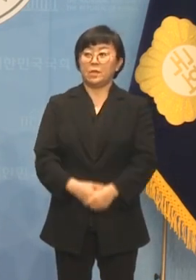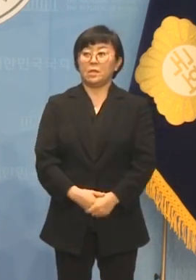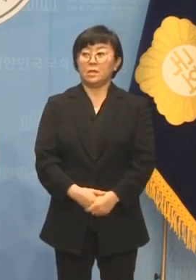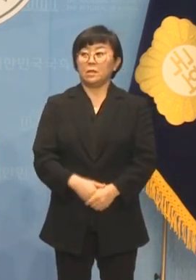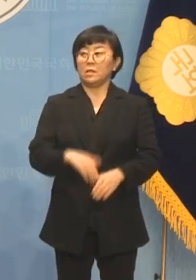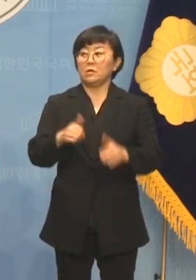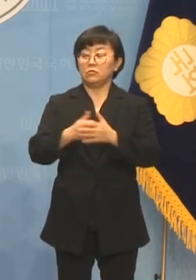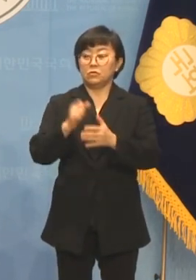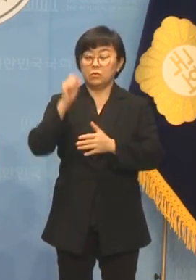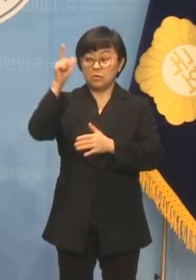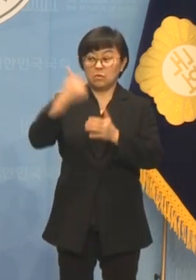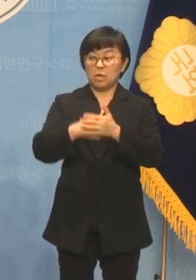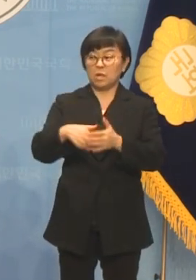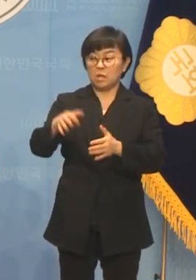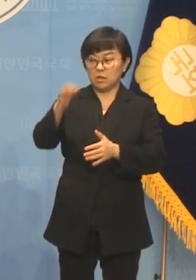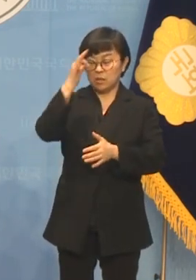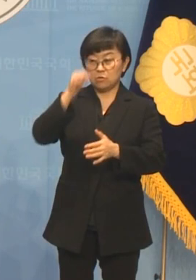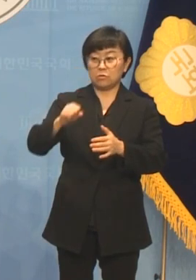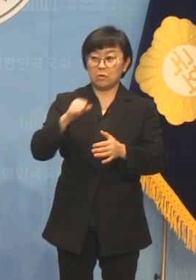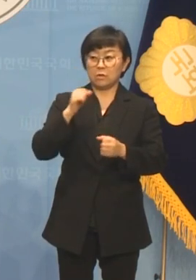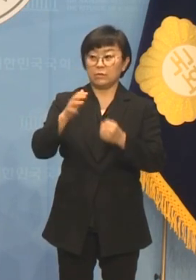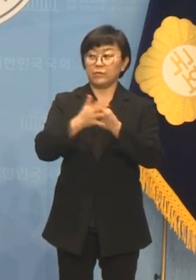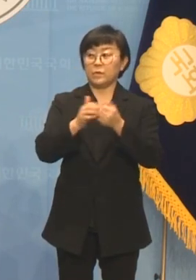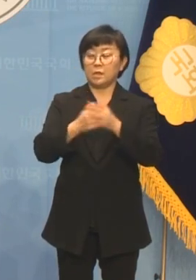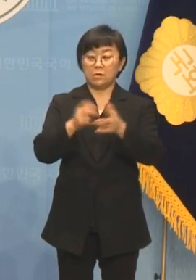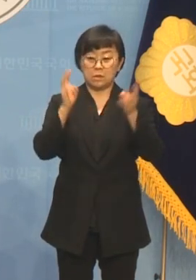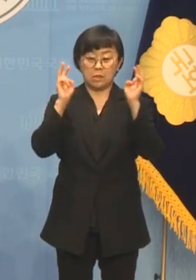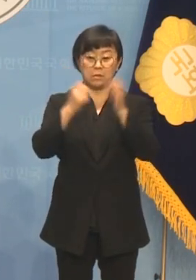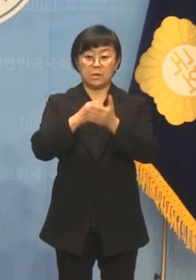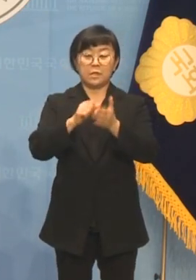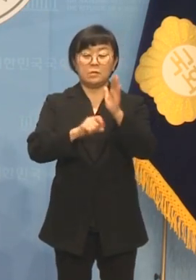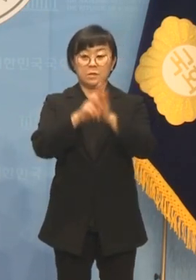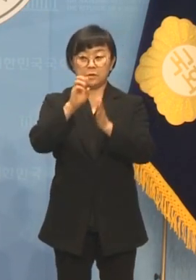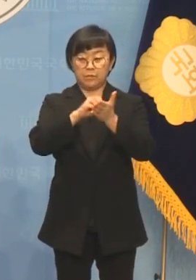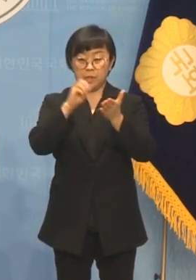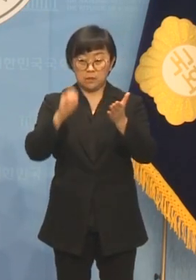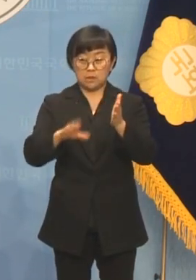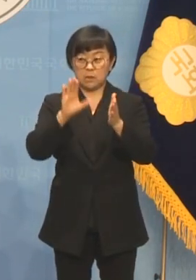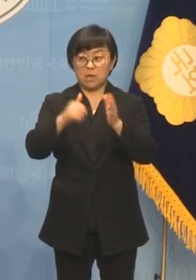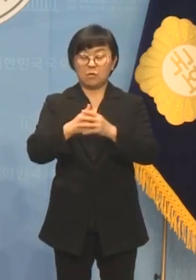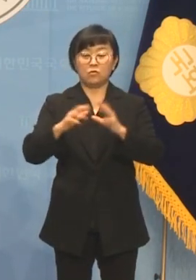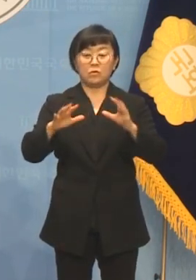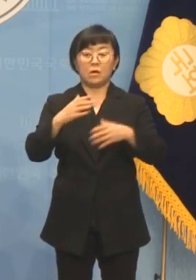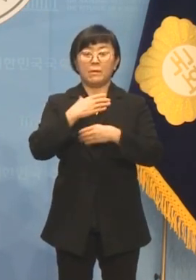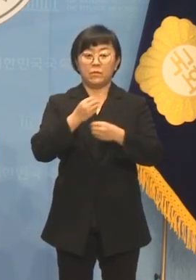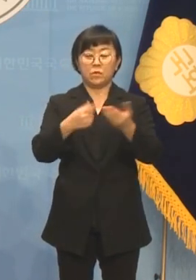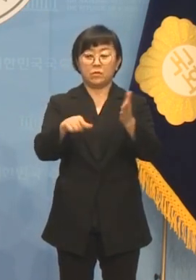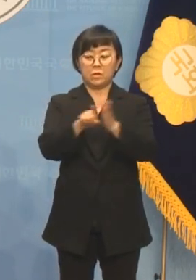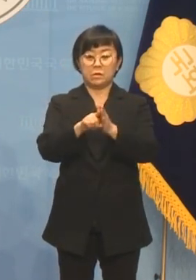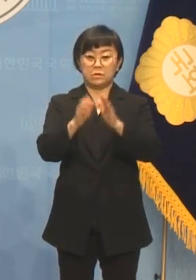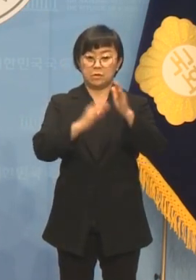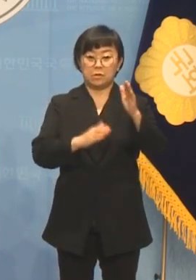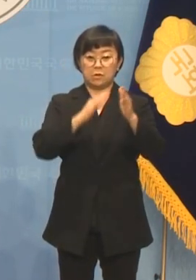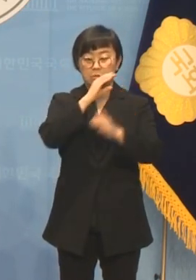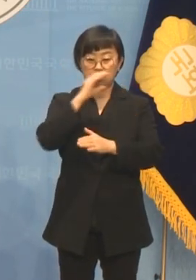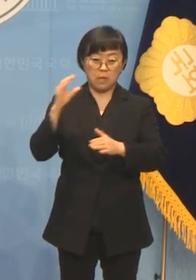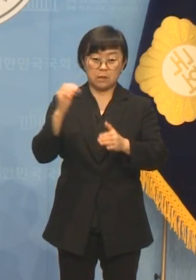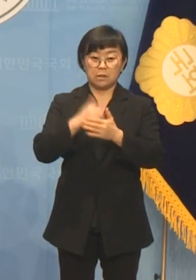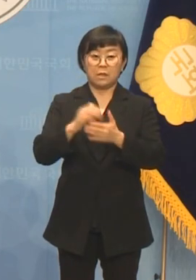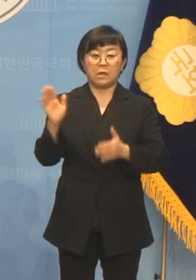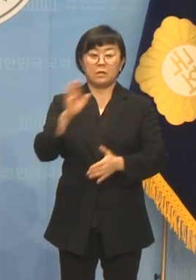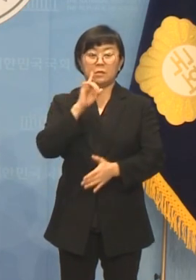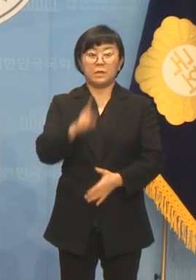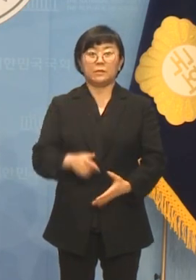이런 훌륭한 기술력을 갖춘 기업을 입찰에서 배제될 경우 국가안보를 위해서는 결코 올바르지